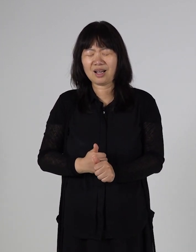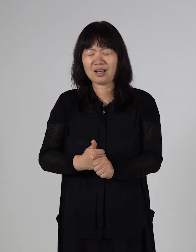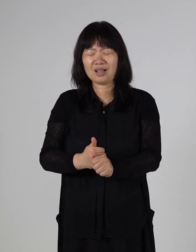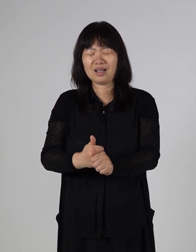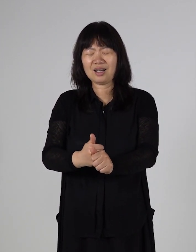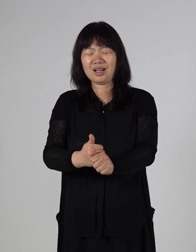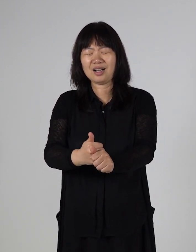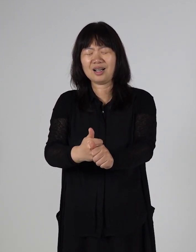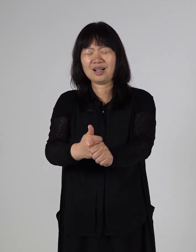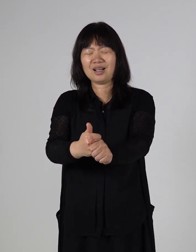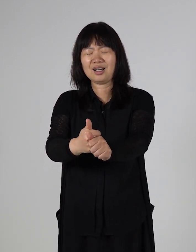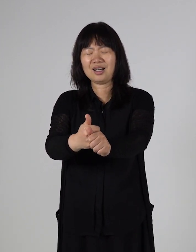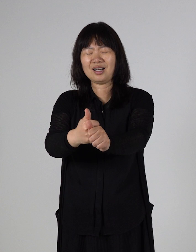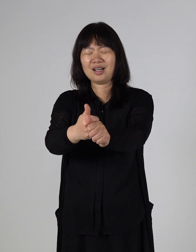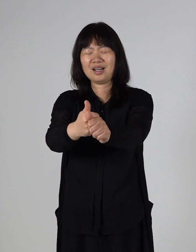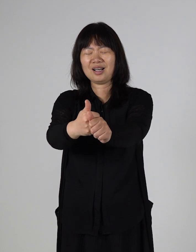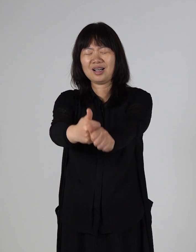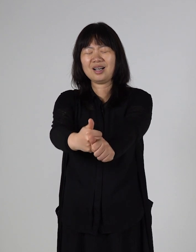따라갑니다.